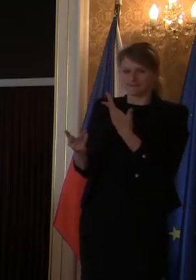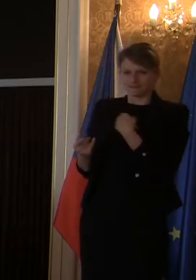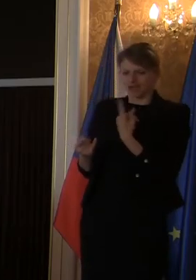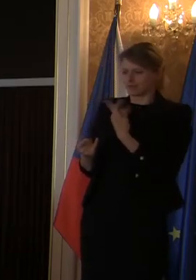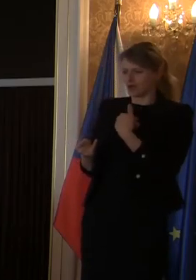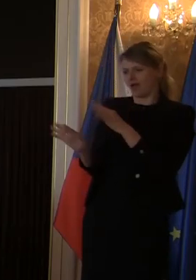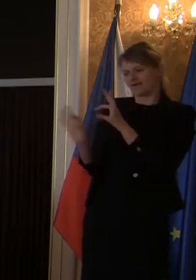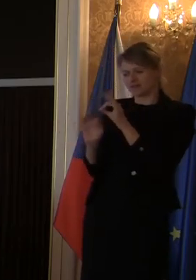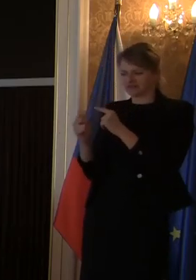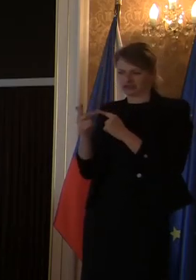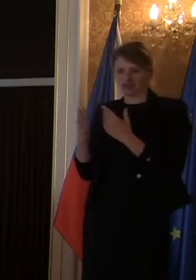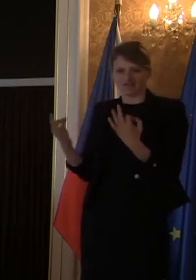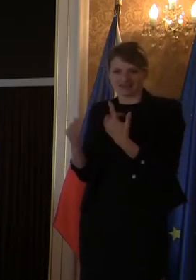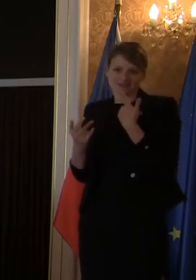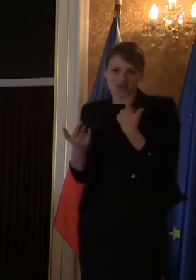vám